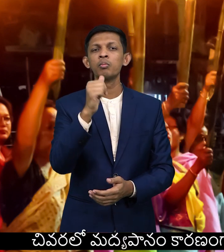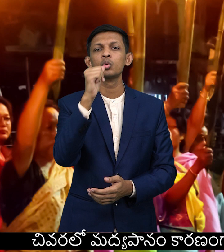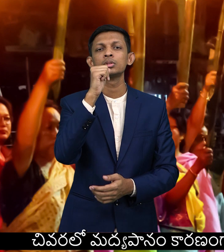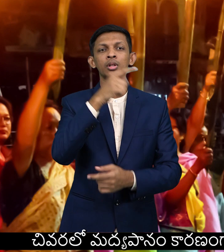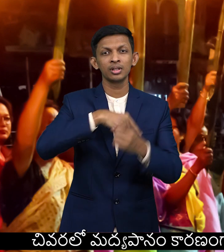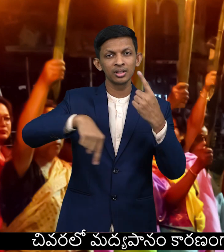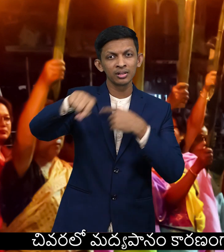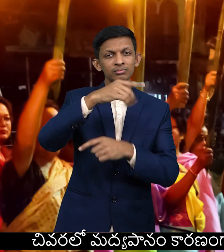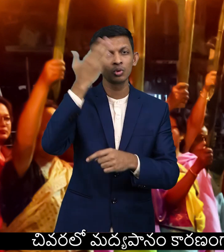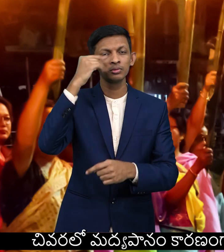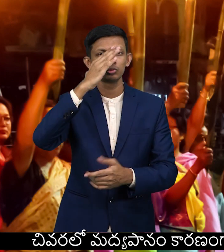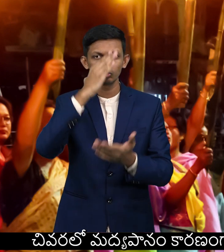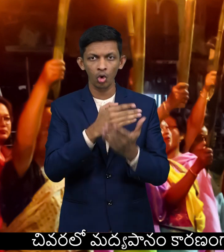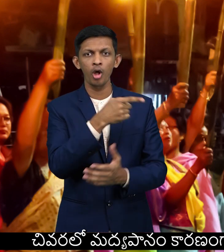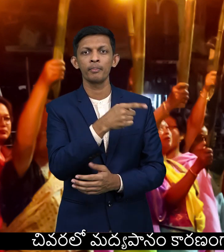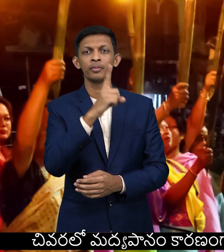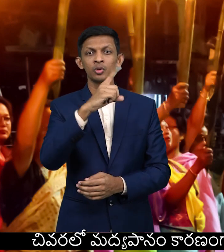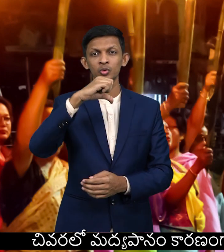రుగ్మతలను నిరోధించటానికి ఒక ఉద్యమం.